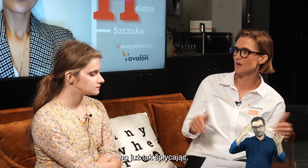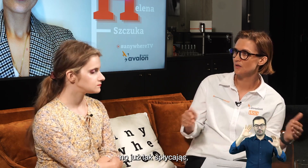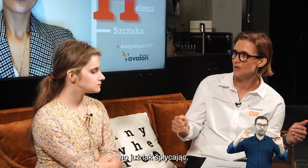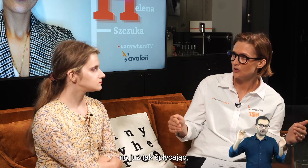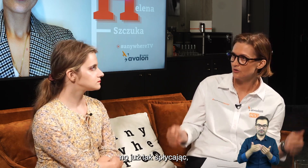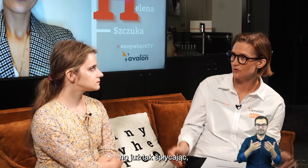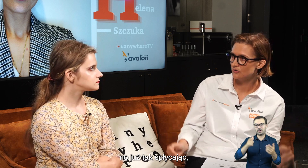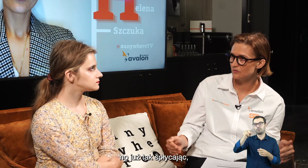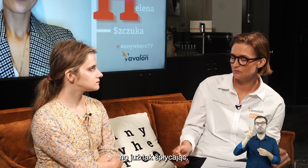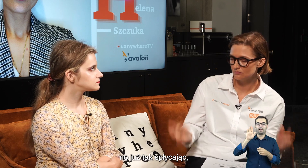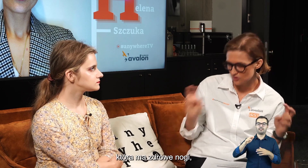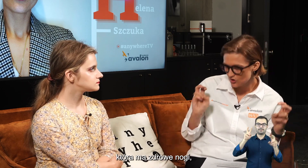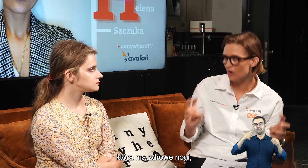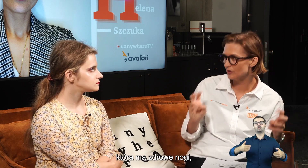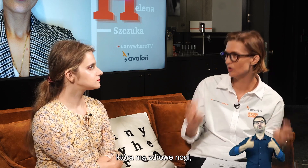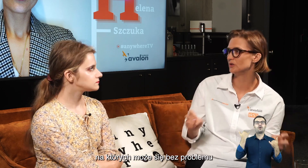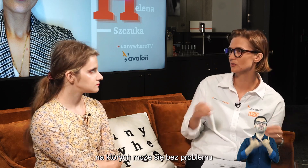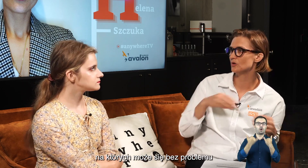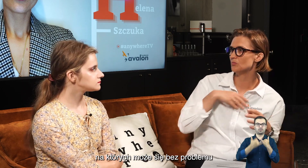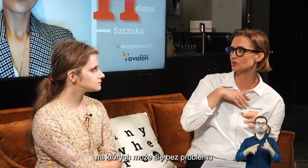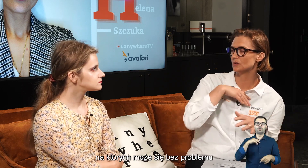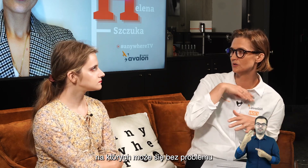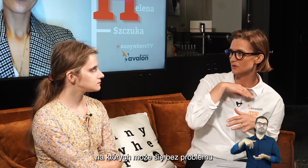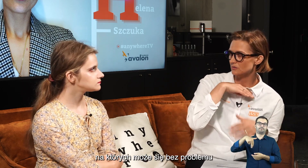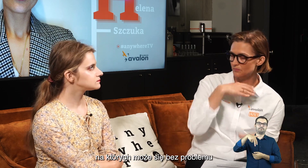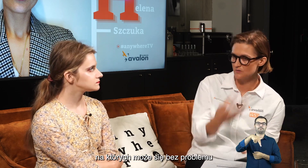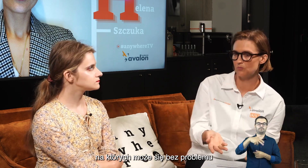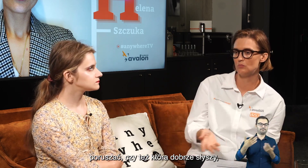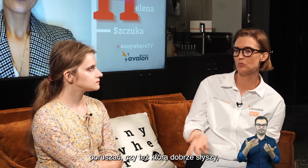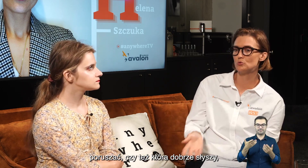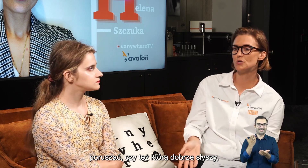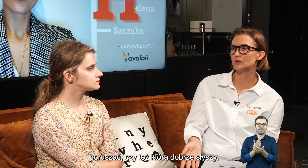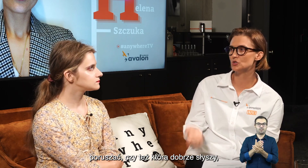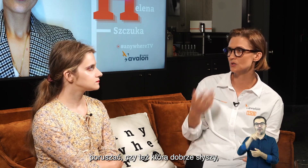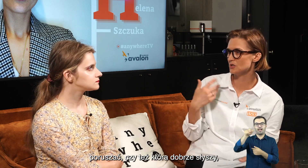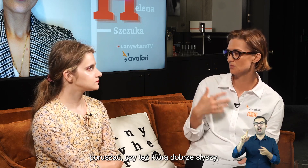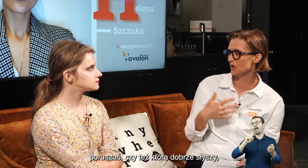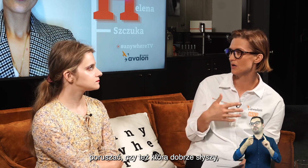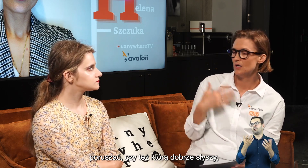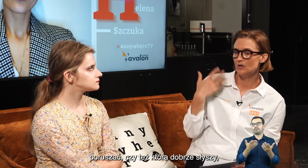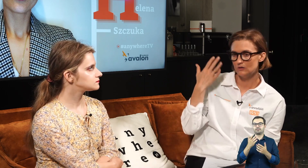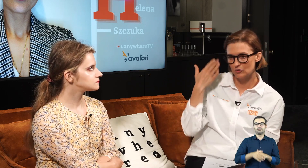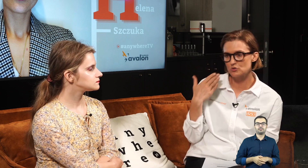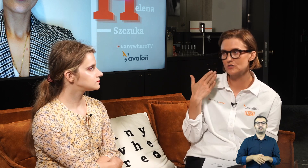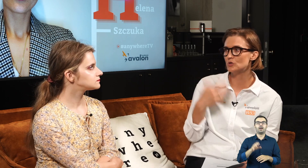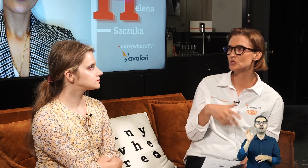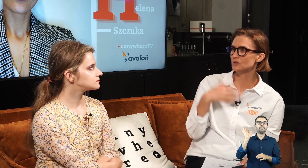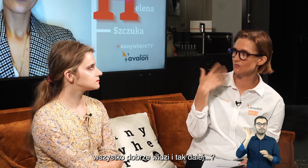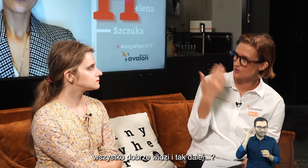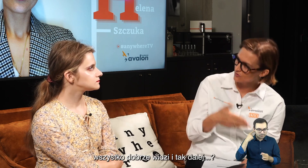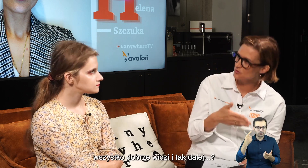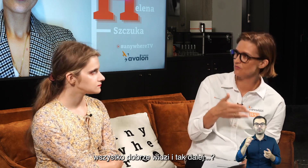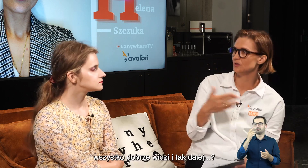spłycając, tak, zdrowe nogi, na których może się bez problemu poruszać, czy też ma, dobrze